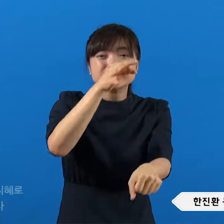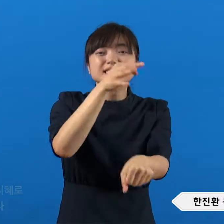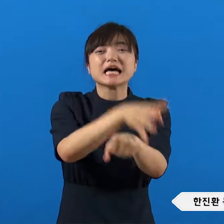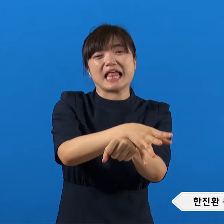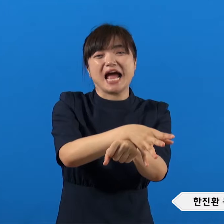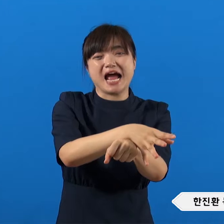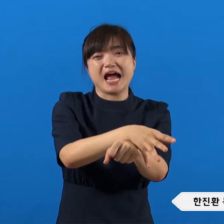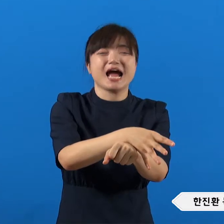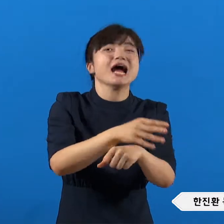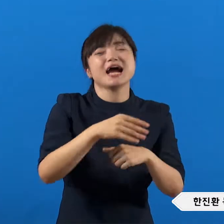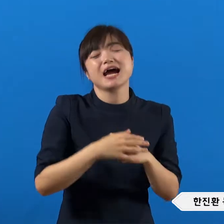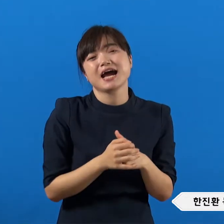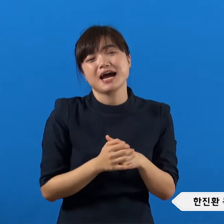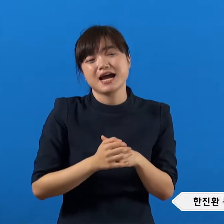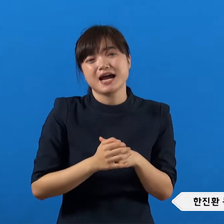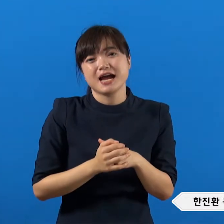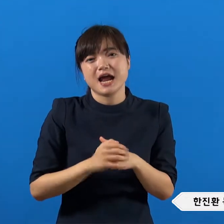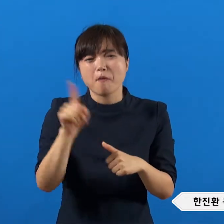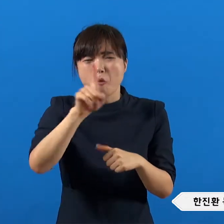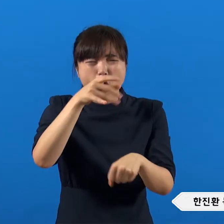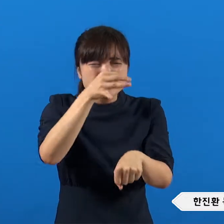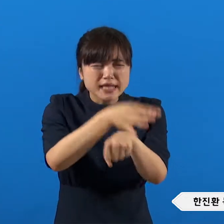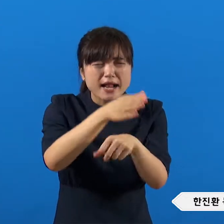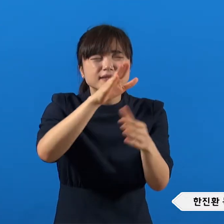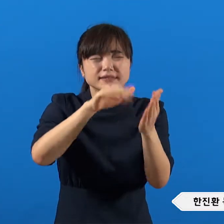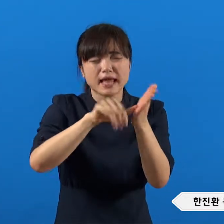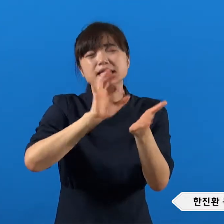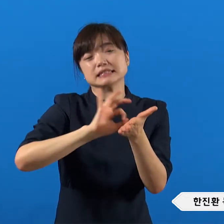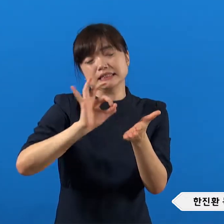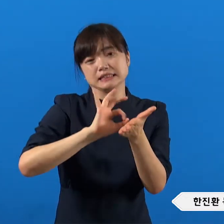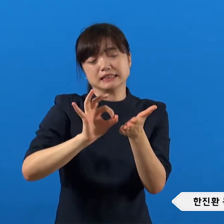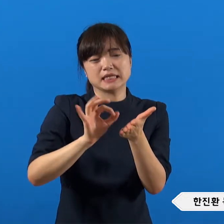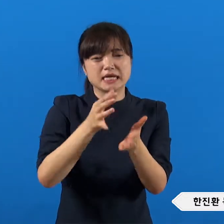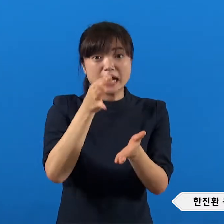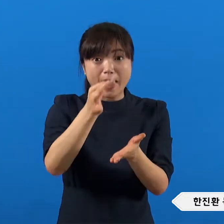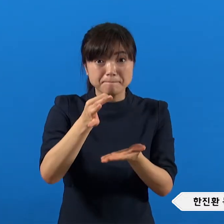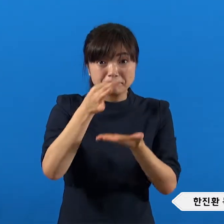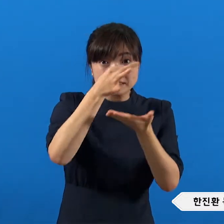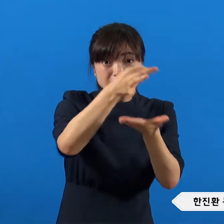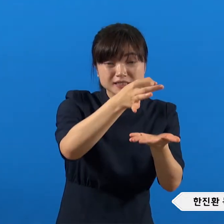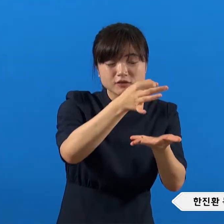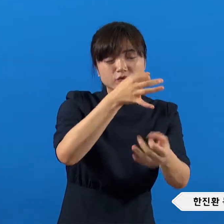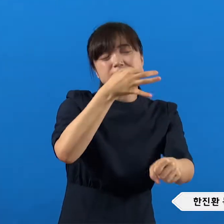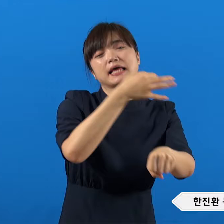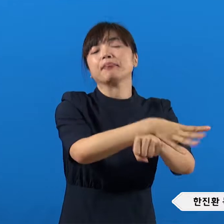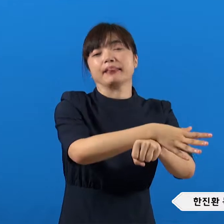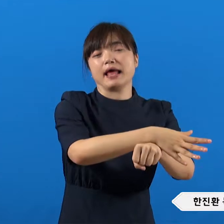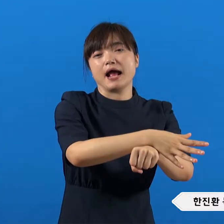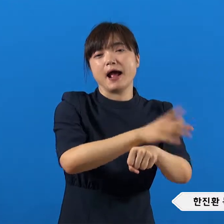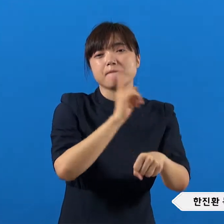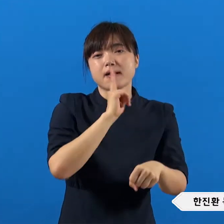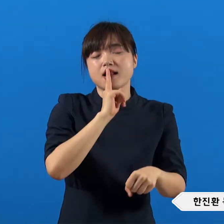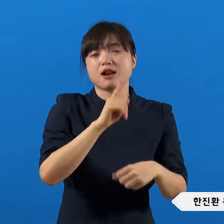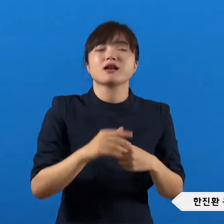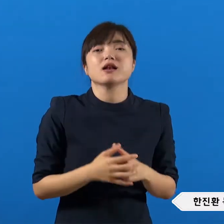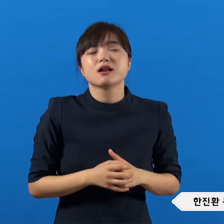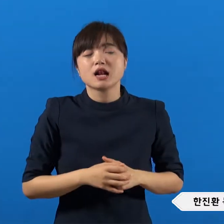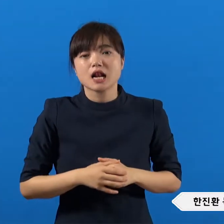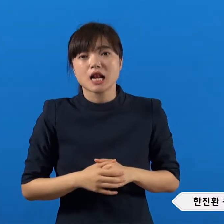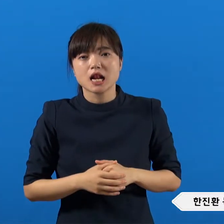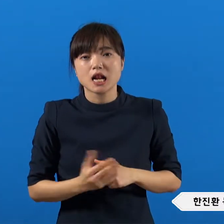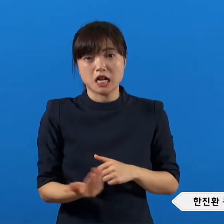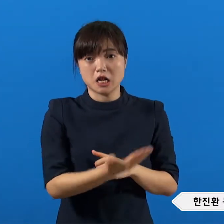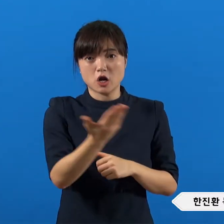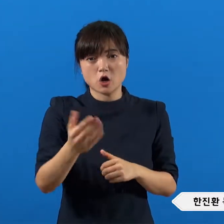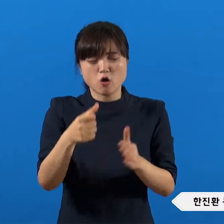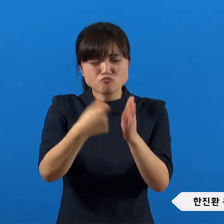산다 하는, 어떤 것을 산다는 의미입니다. 값을 치르고 어떤 것을 산다 하는 의미입니다.